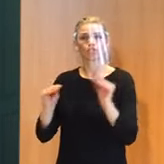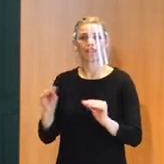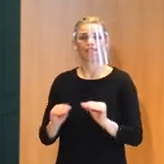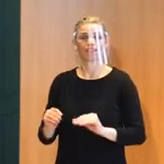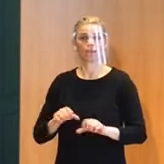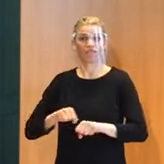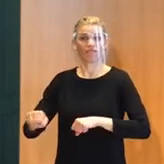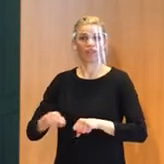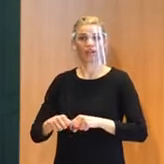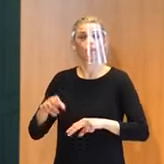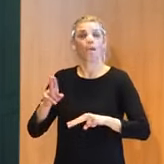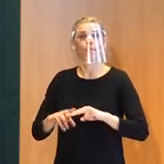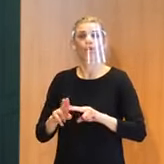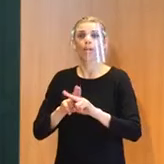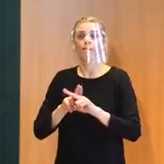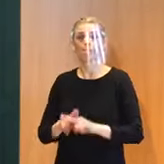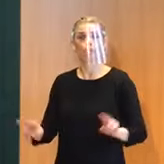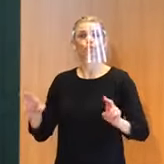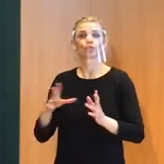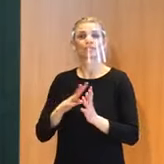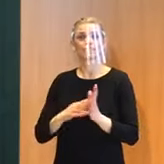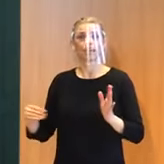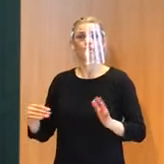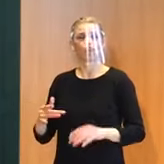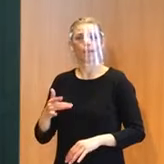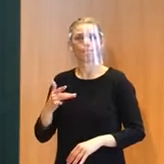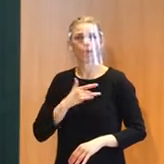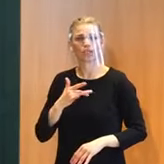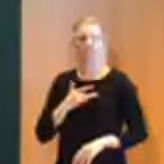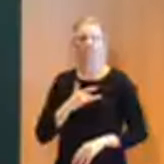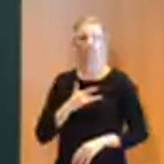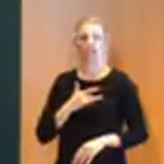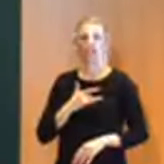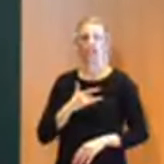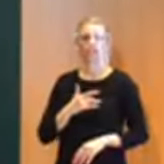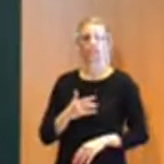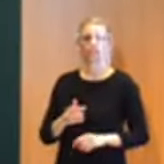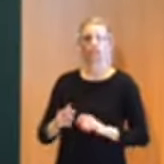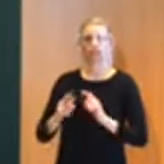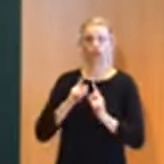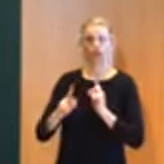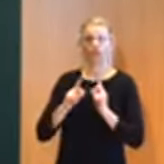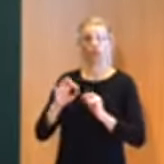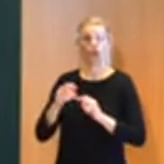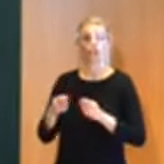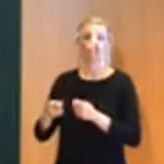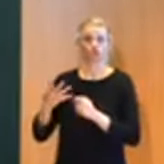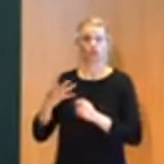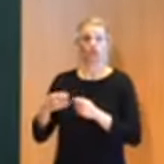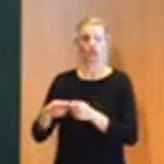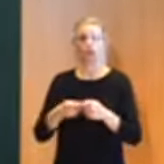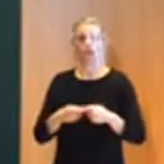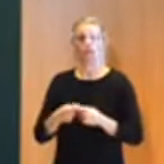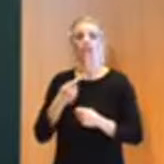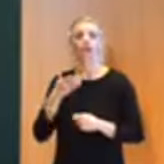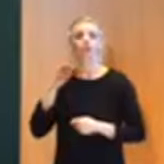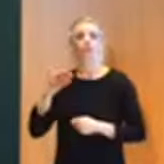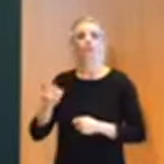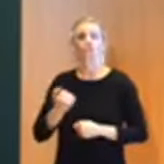začať poctivé, solidné rokovania o štvorkoalícii a o tom, ako budeme fungovať ďalej.